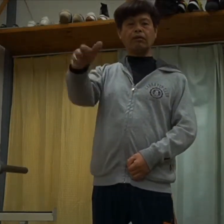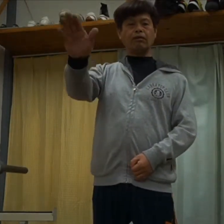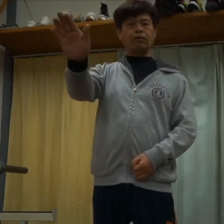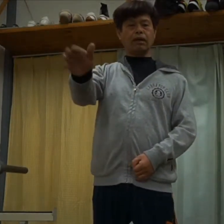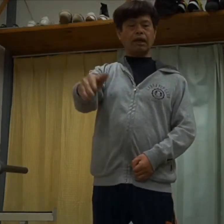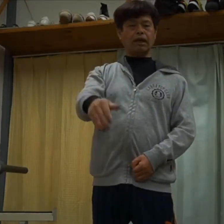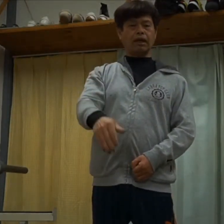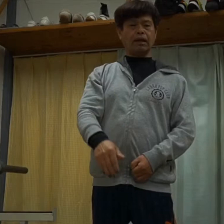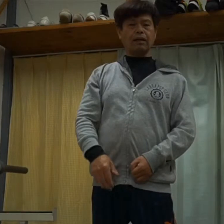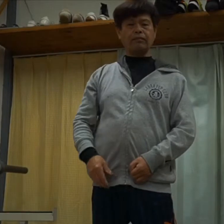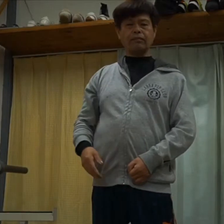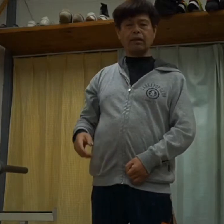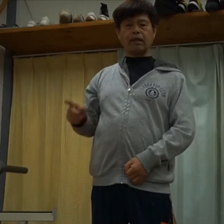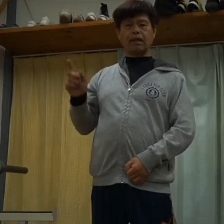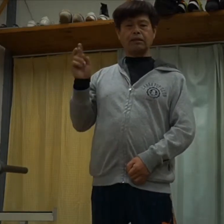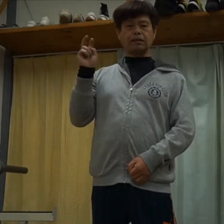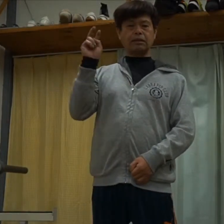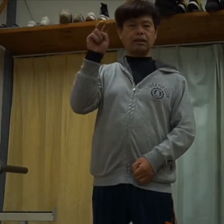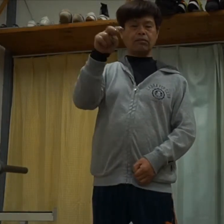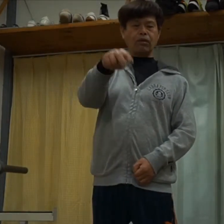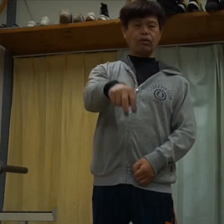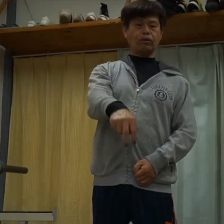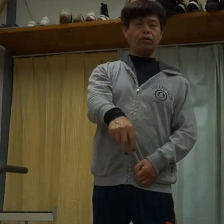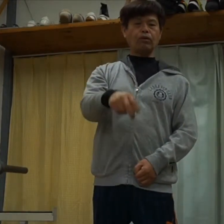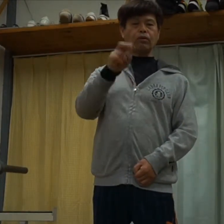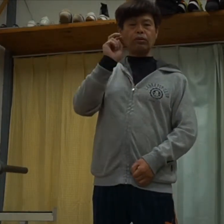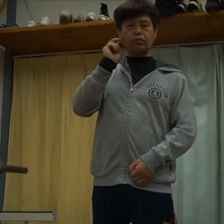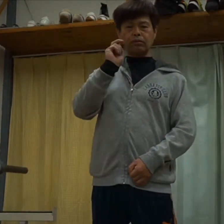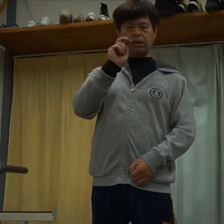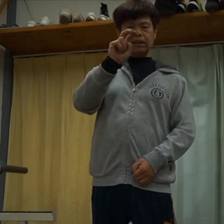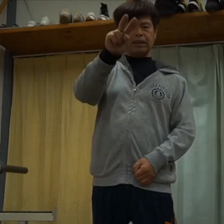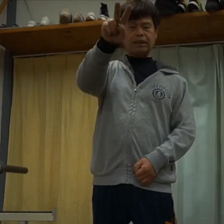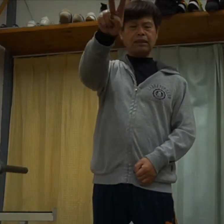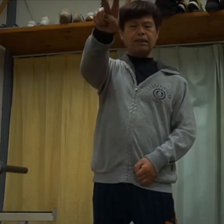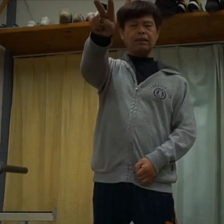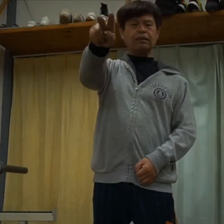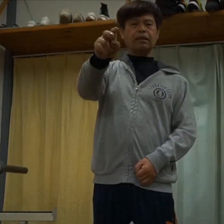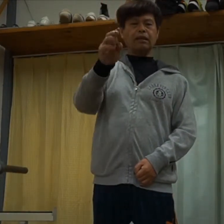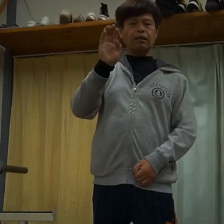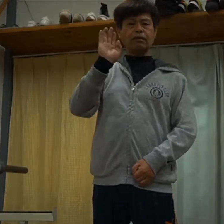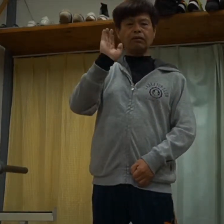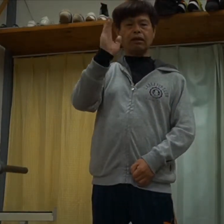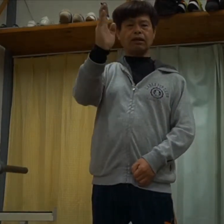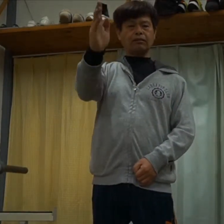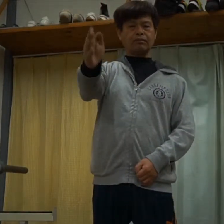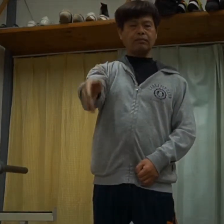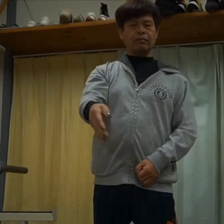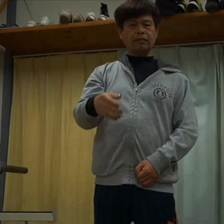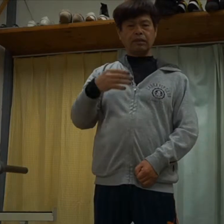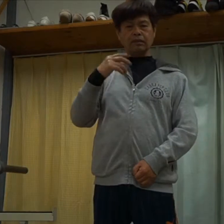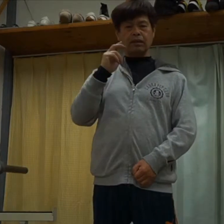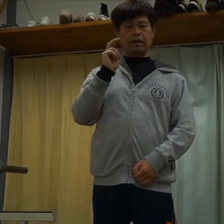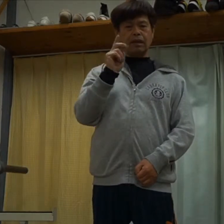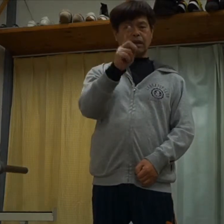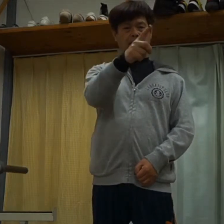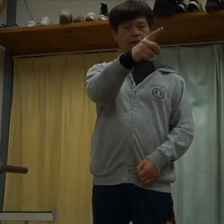ほら足元3てごらんこれが